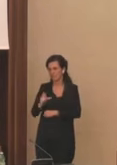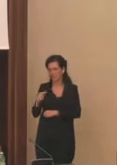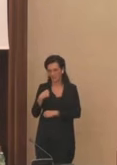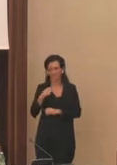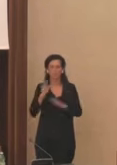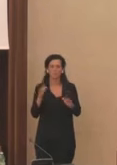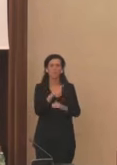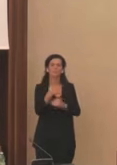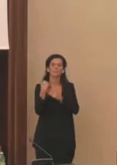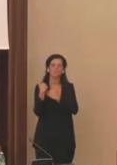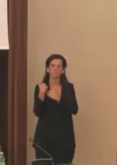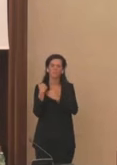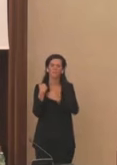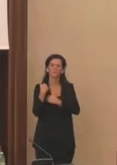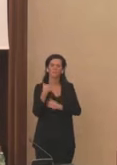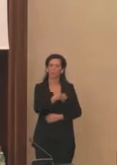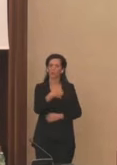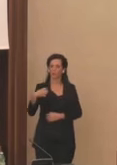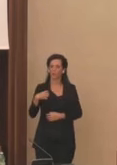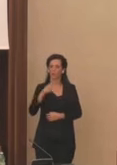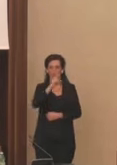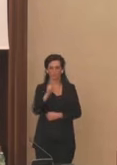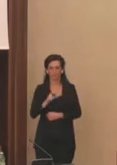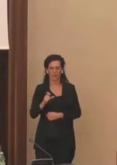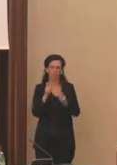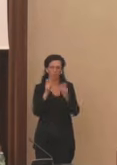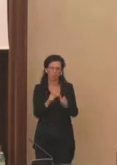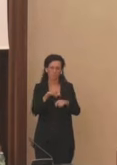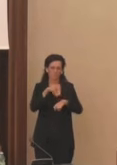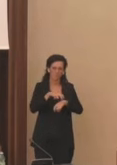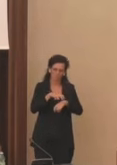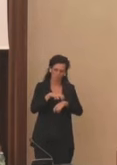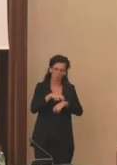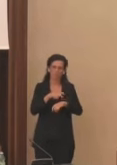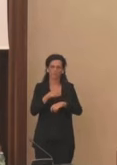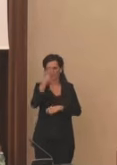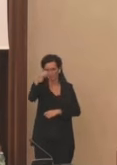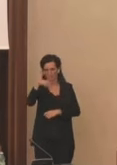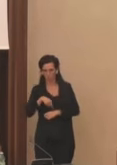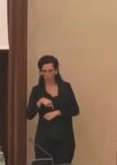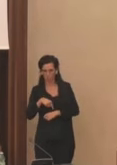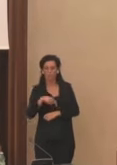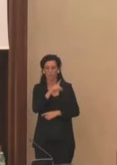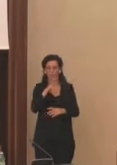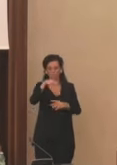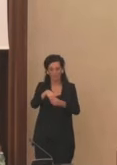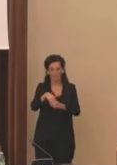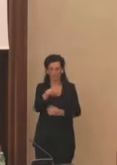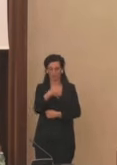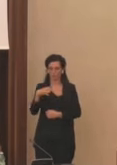del consolato italiano per la medicina e la psicologia, e lui nel consolato